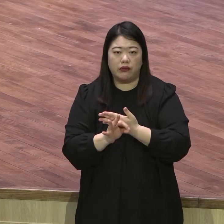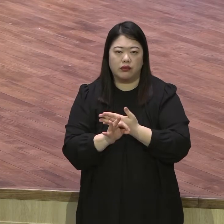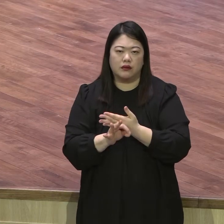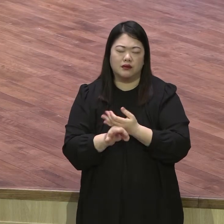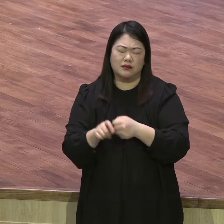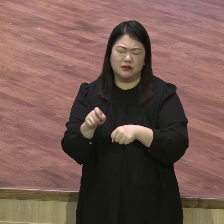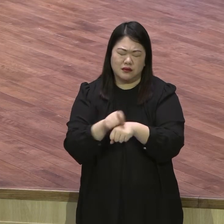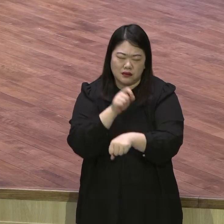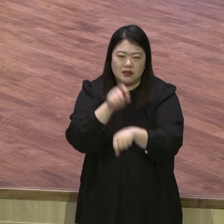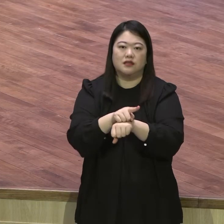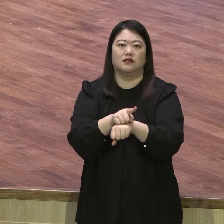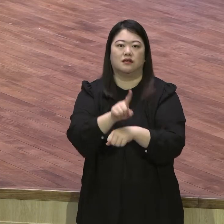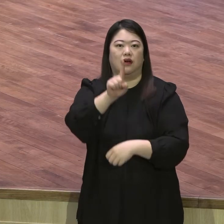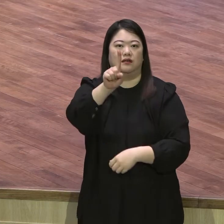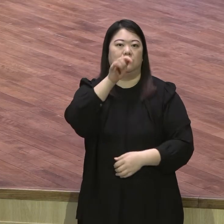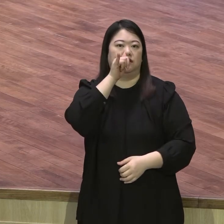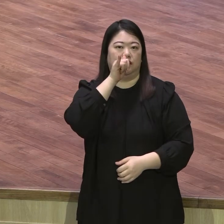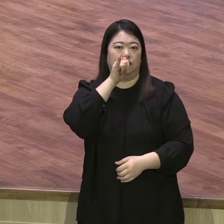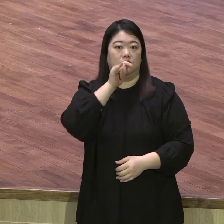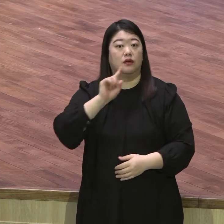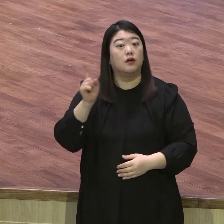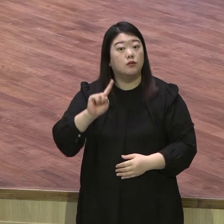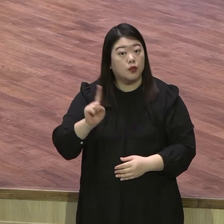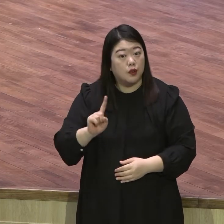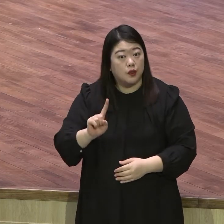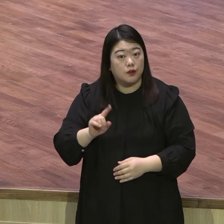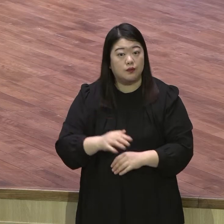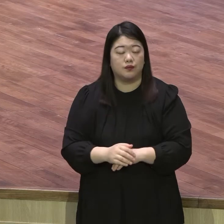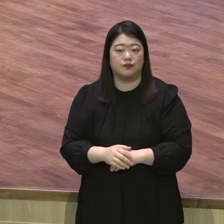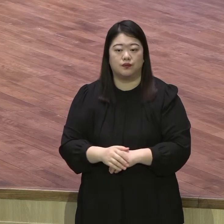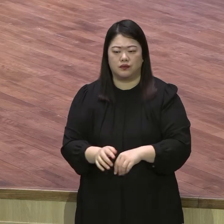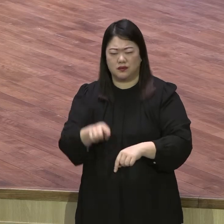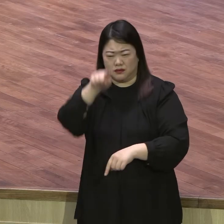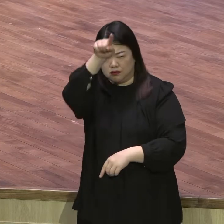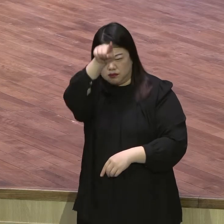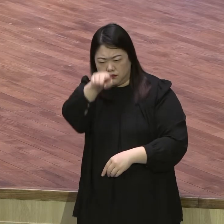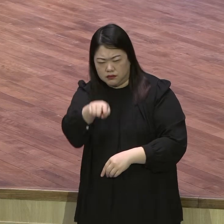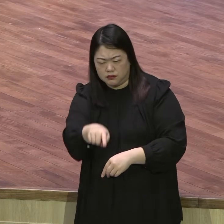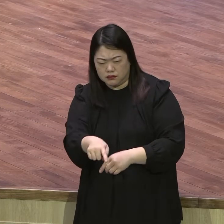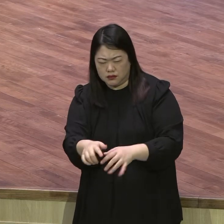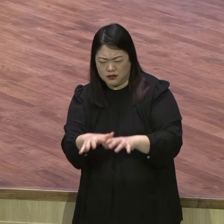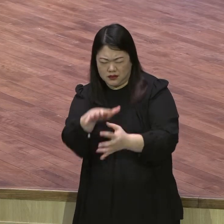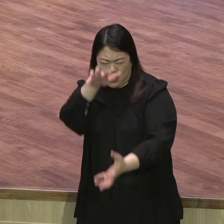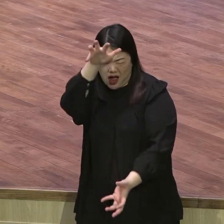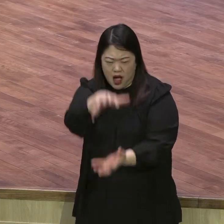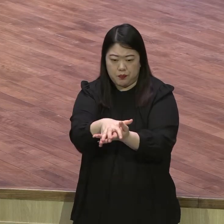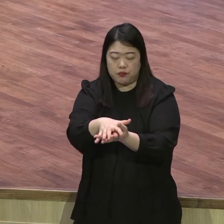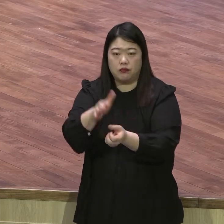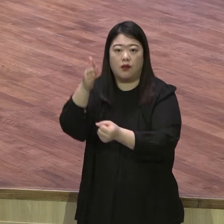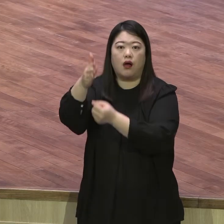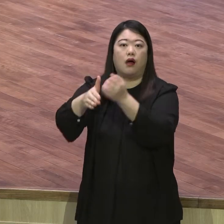있다. 그것은 바로 하나님의 임재였다.